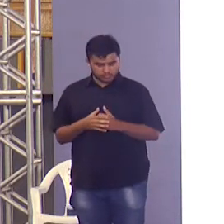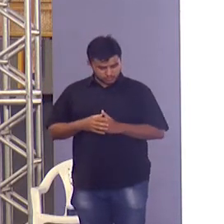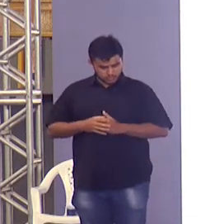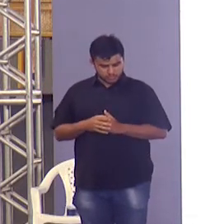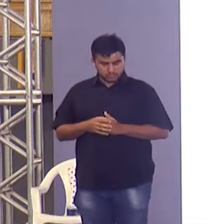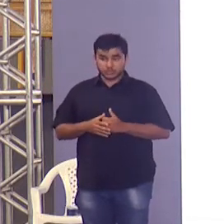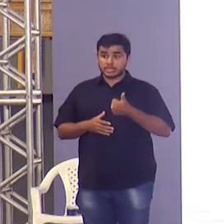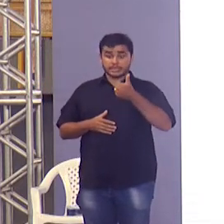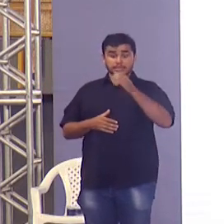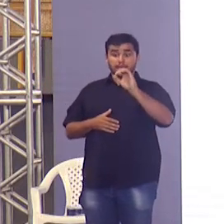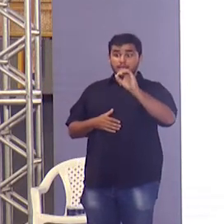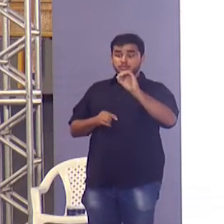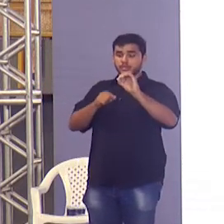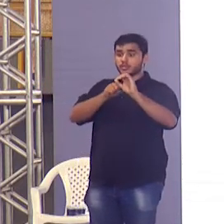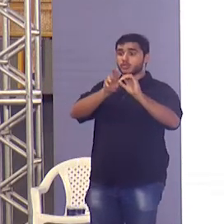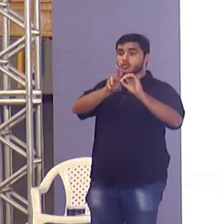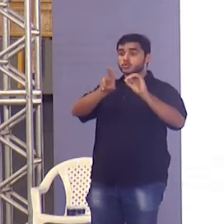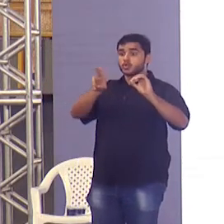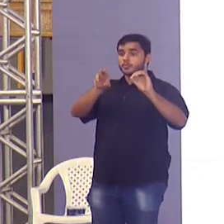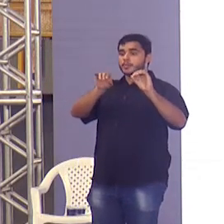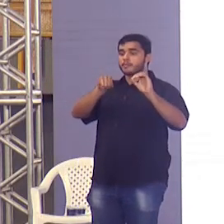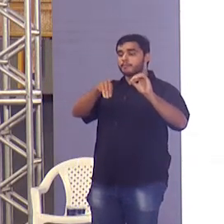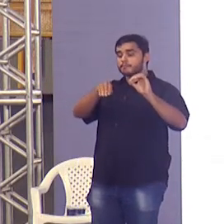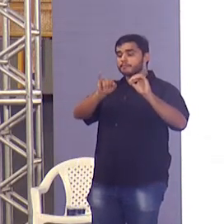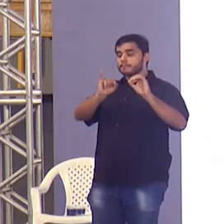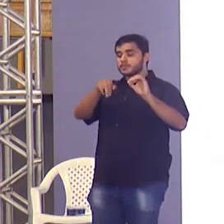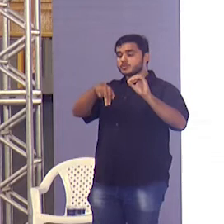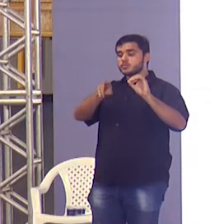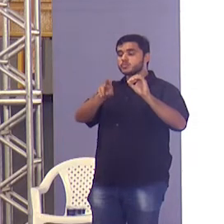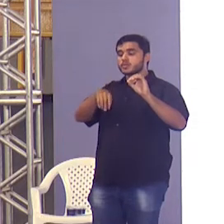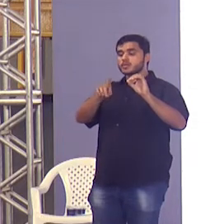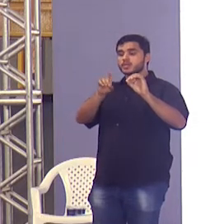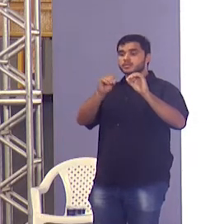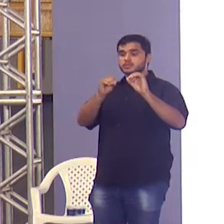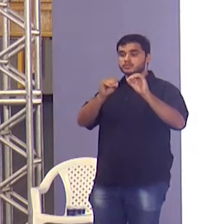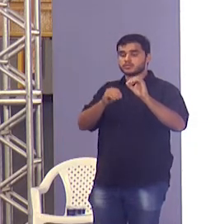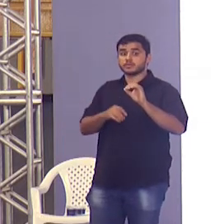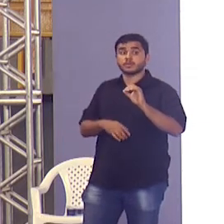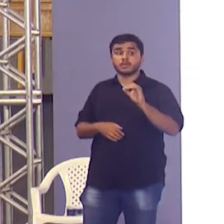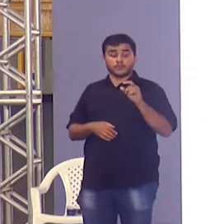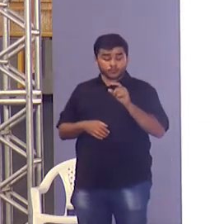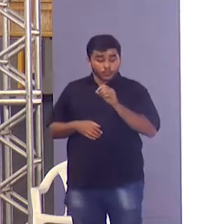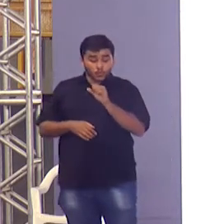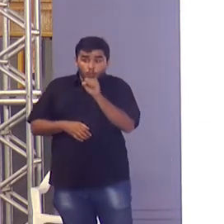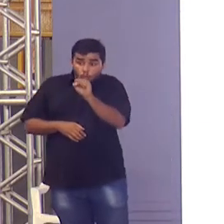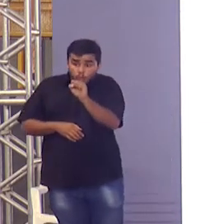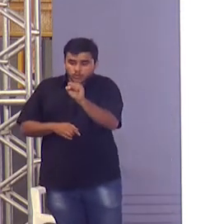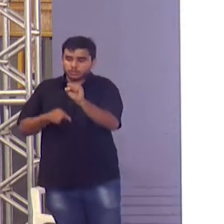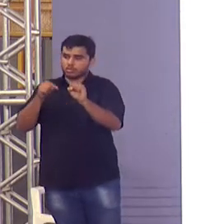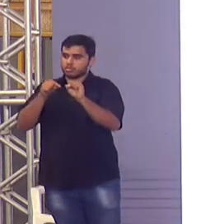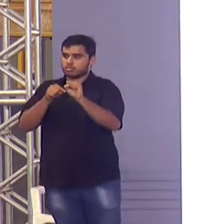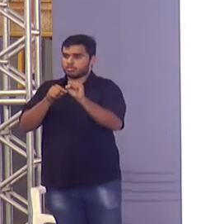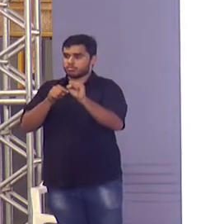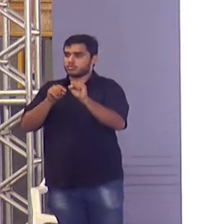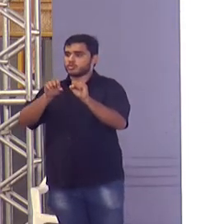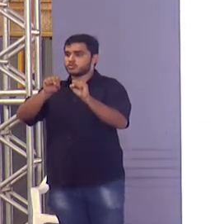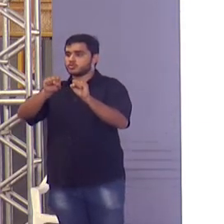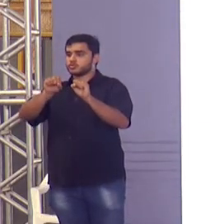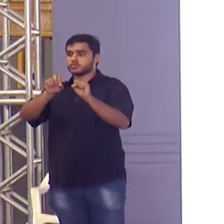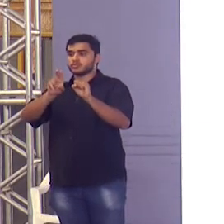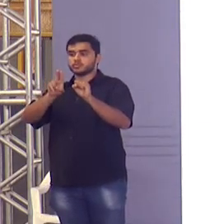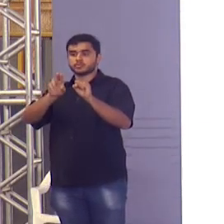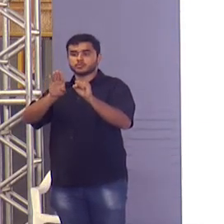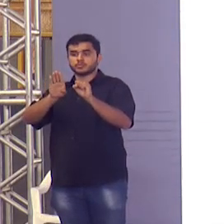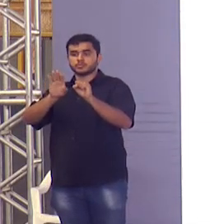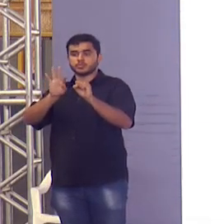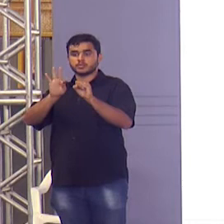Minuendo é o 10. Subtraindo é o 8. E o resto é o 2. Se eu somar o